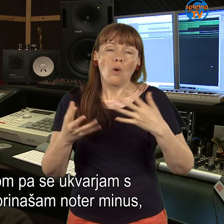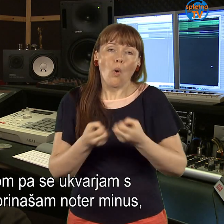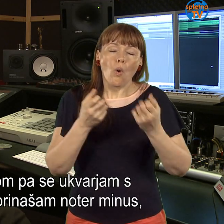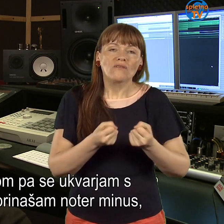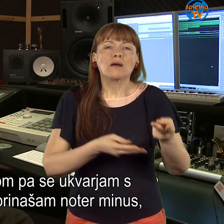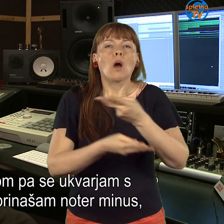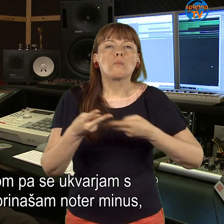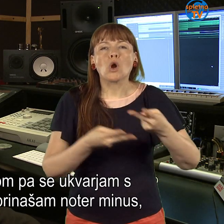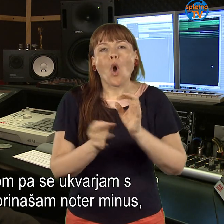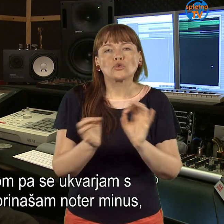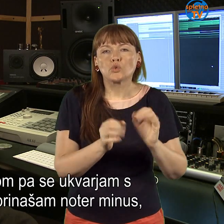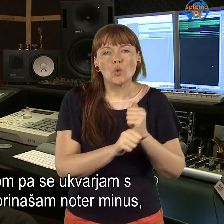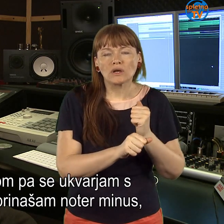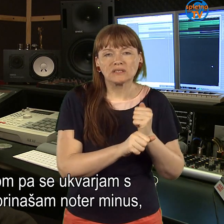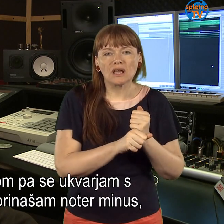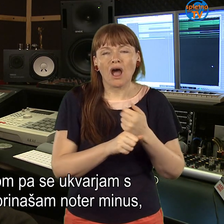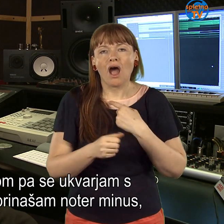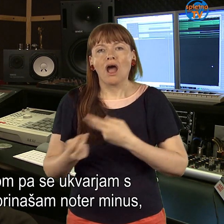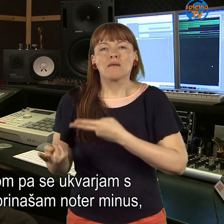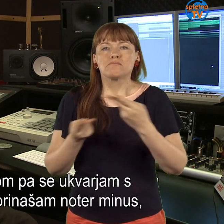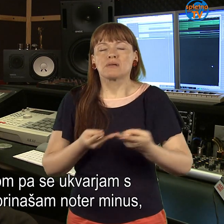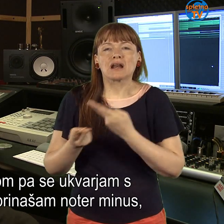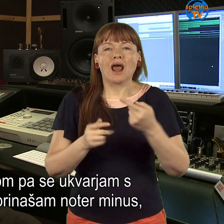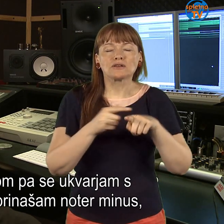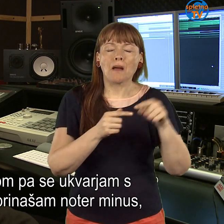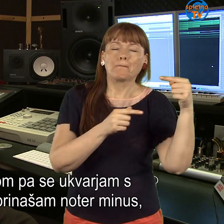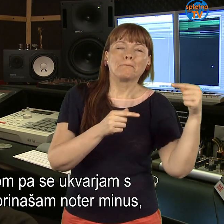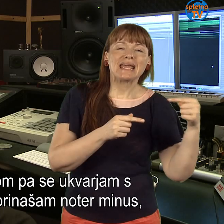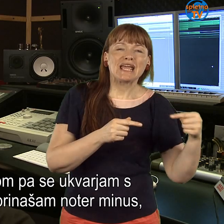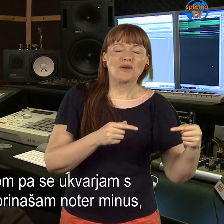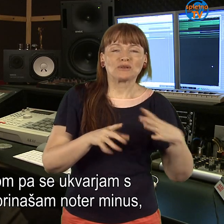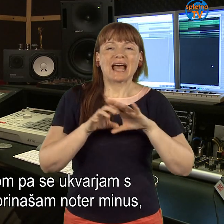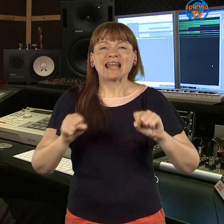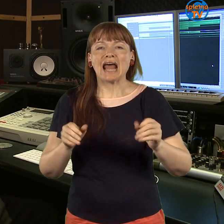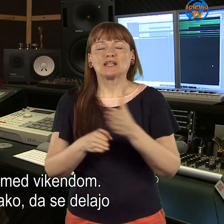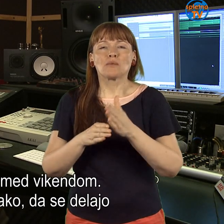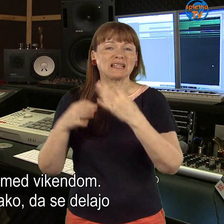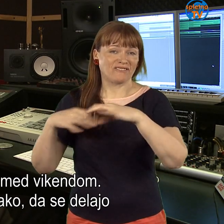bistvu s produkcijo oziroma prinašamo not minus, ki ga naredimo med vikendom.